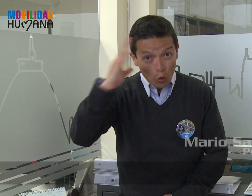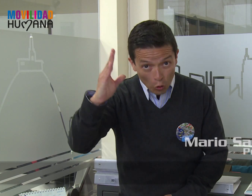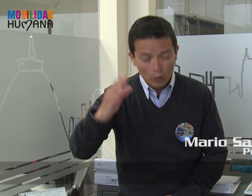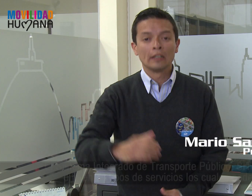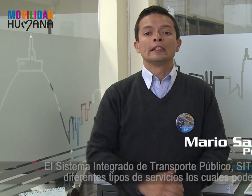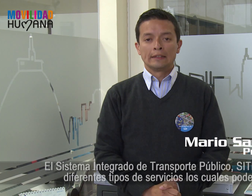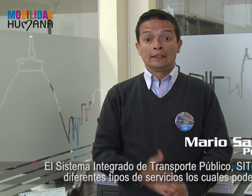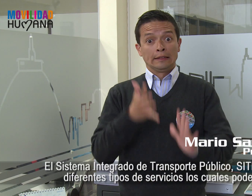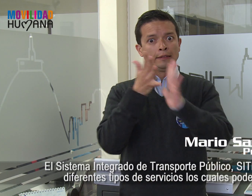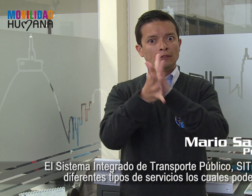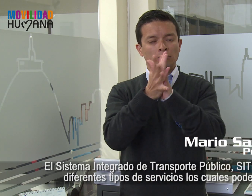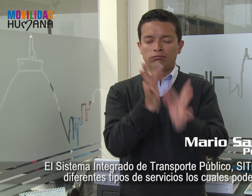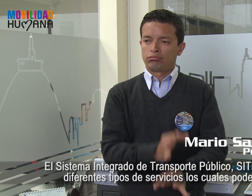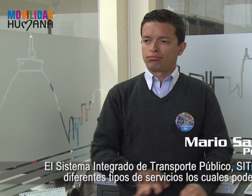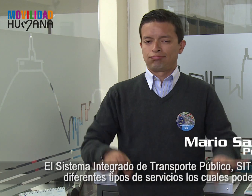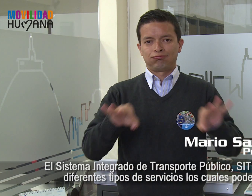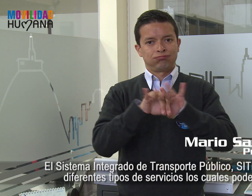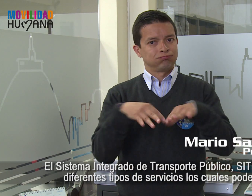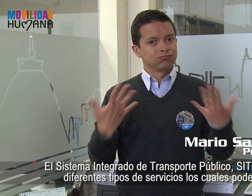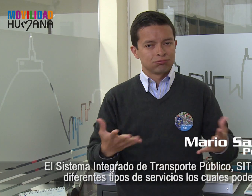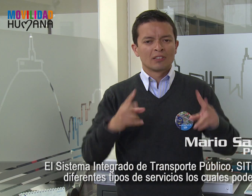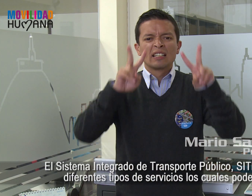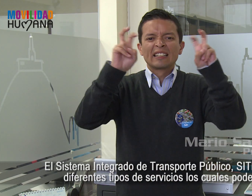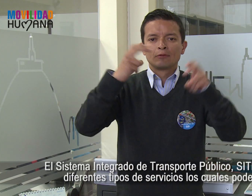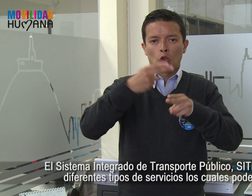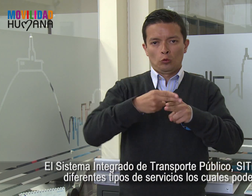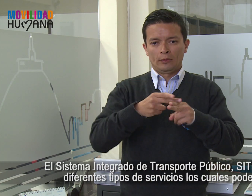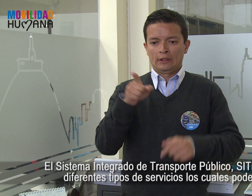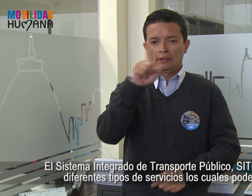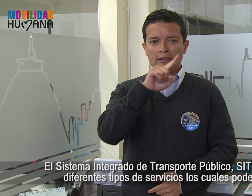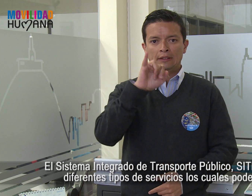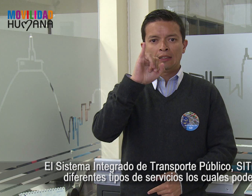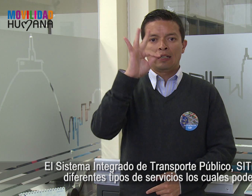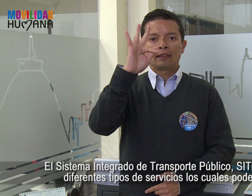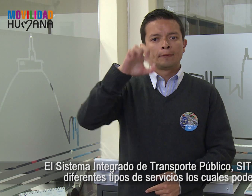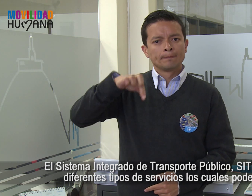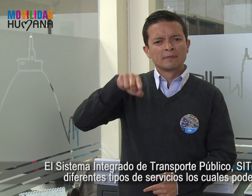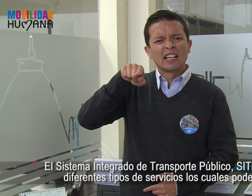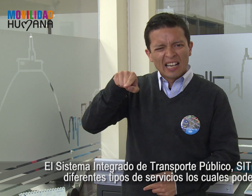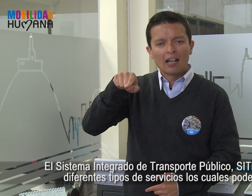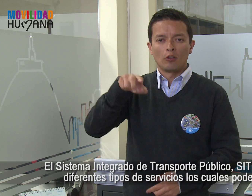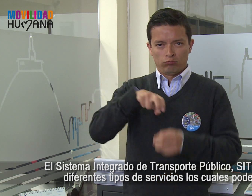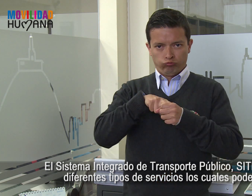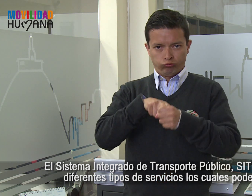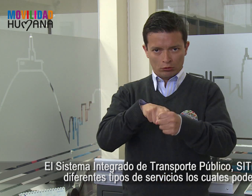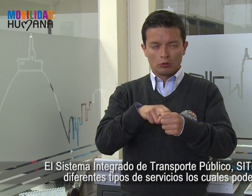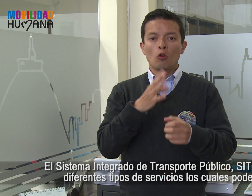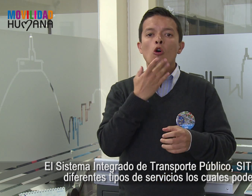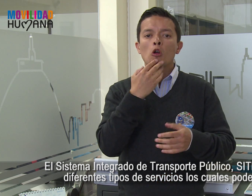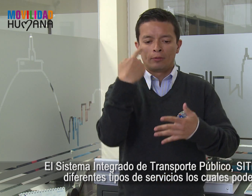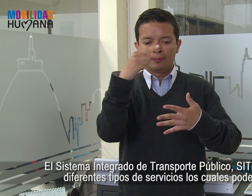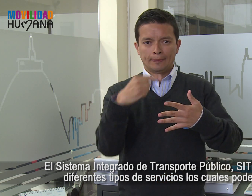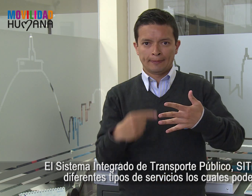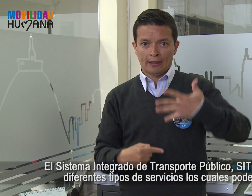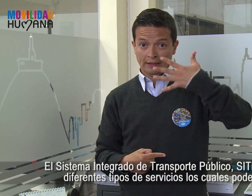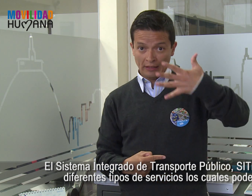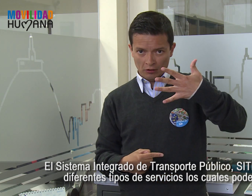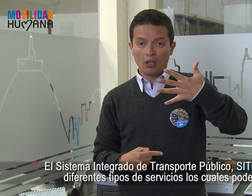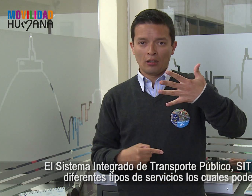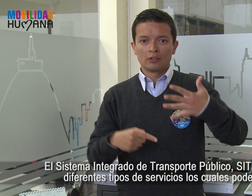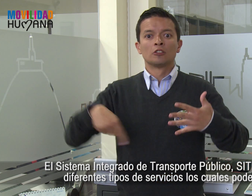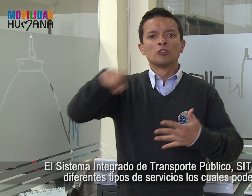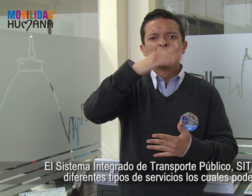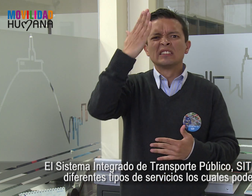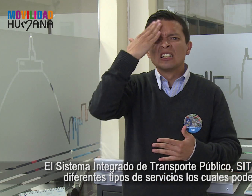El Sistema Integrado de Transporte Público, SITP, ofrece diferentes tipos de servicios,